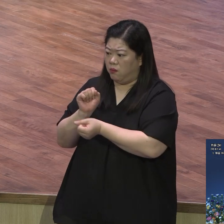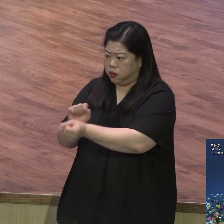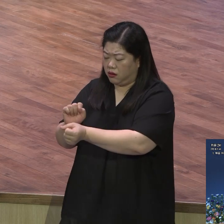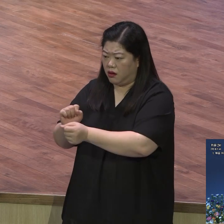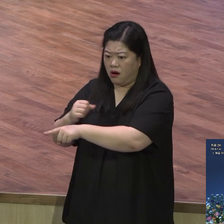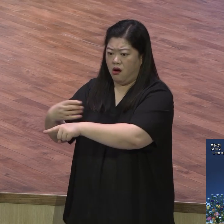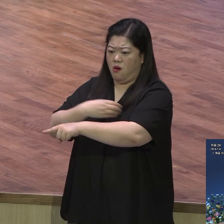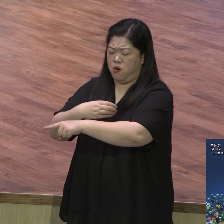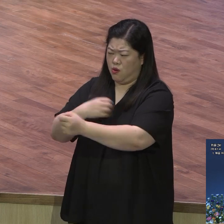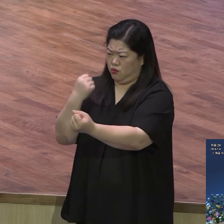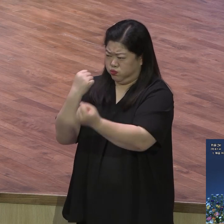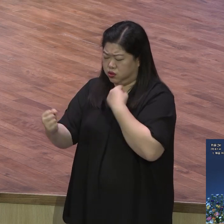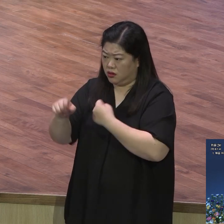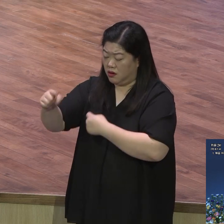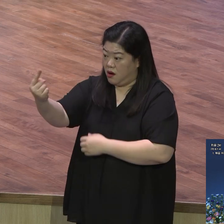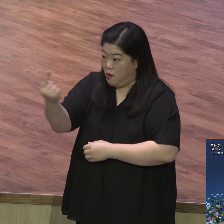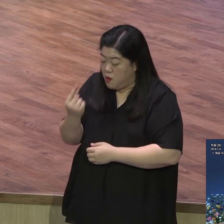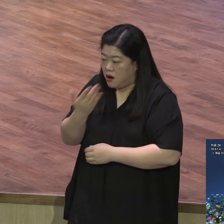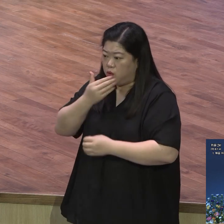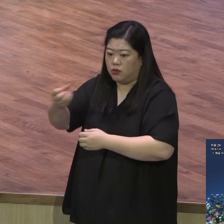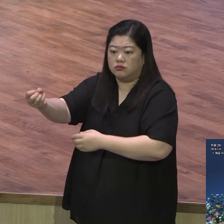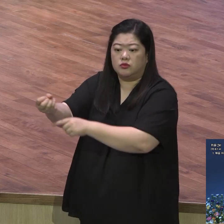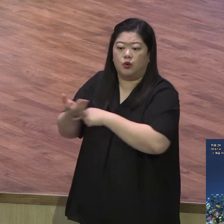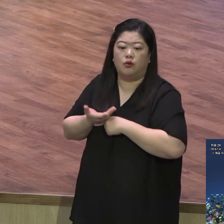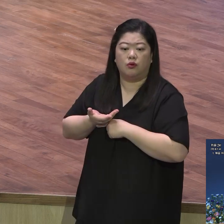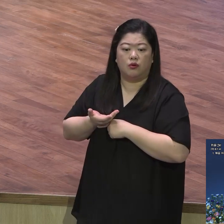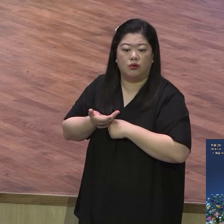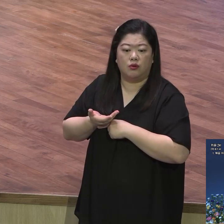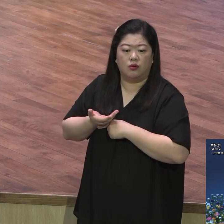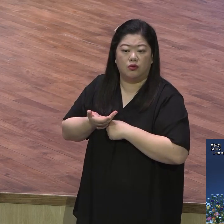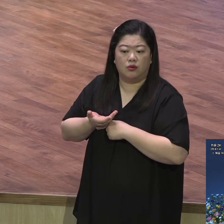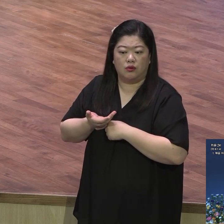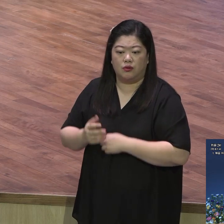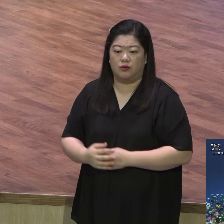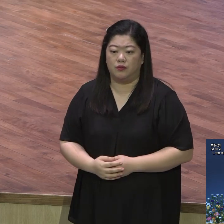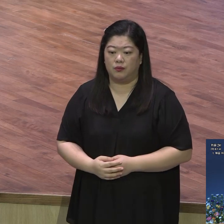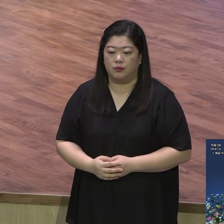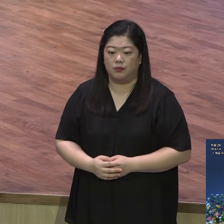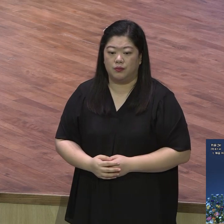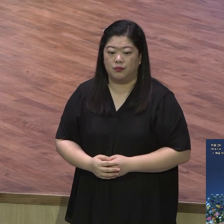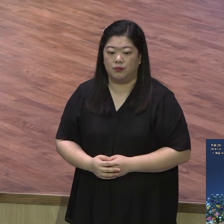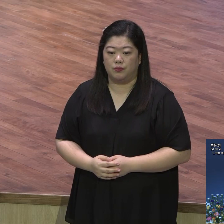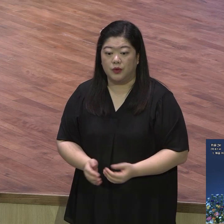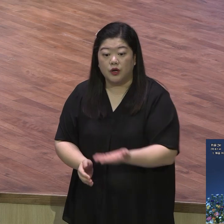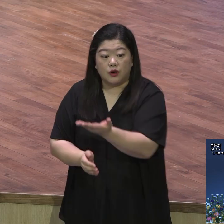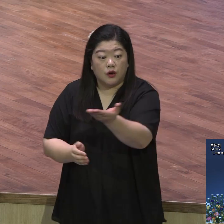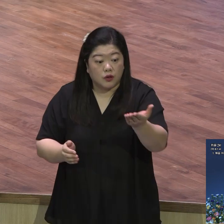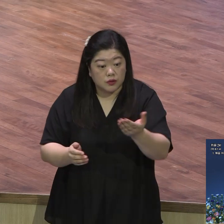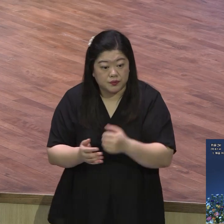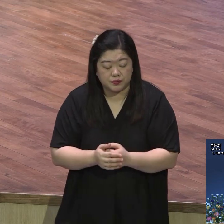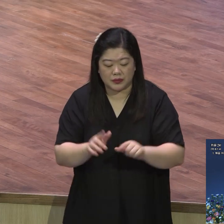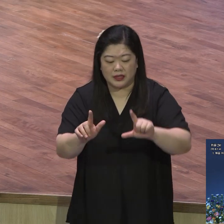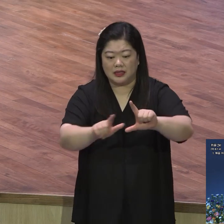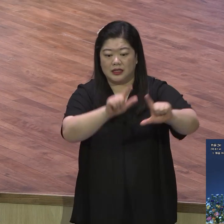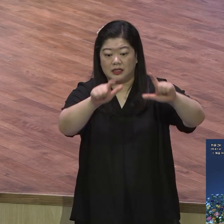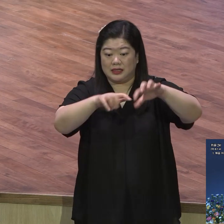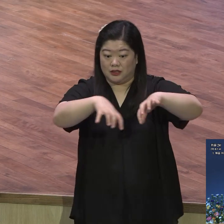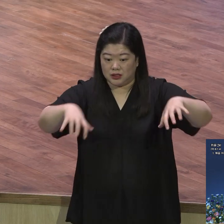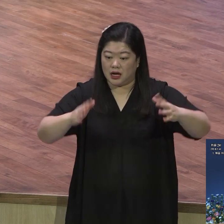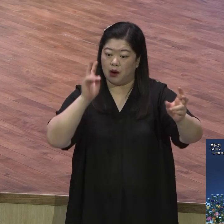앞에 나왔다라는 것입니다. 지금 여러분의 현장에 본문에 등장하는 나병 환자처럼